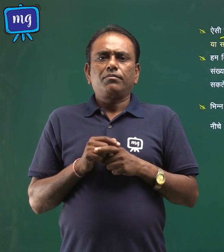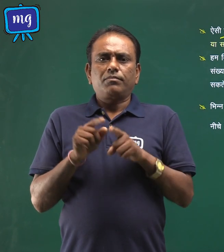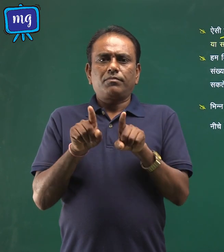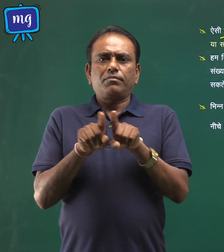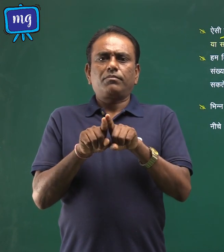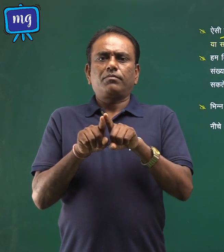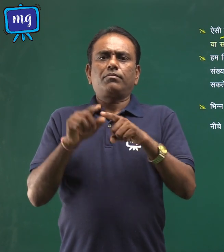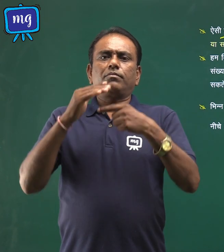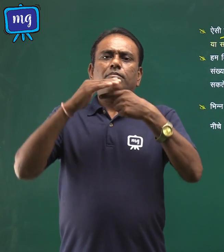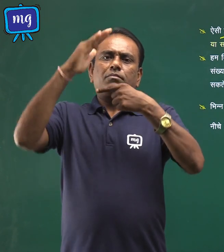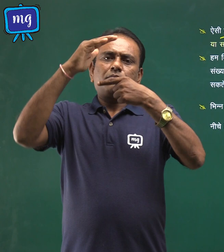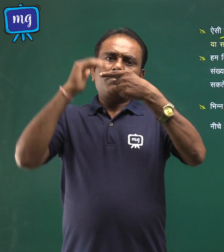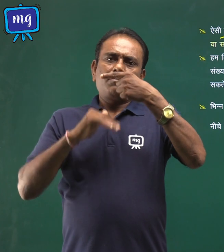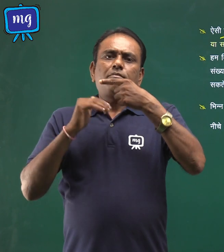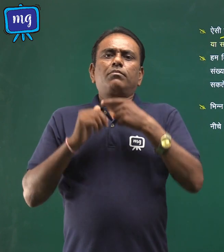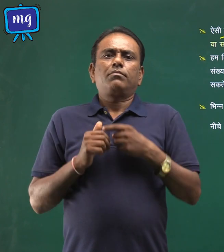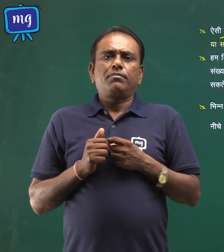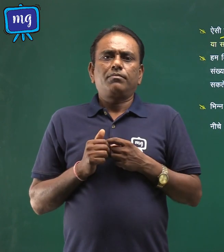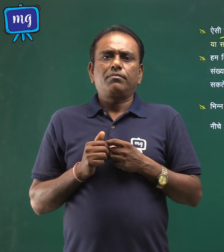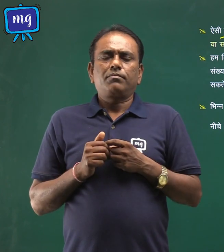तुल्य भिन्न है।